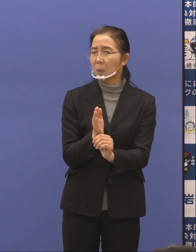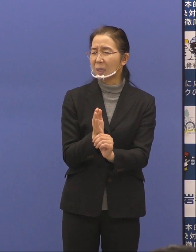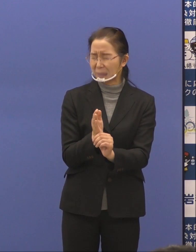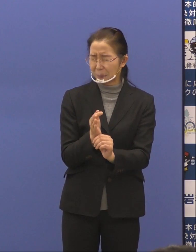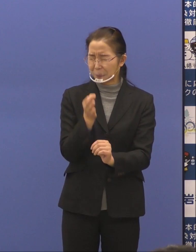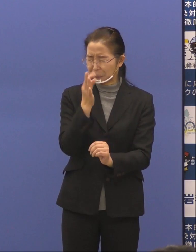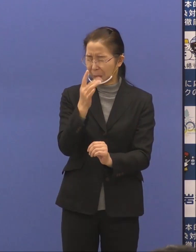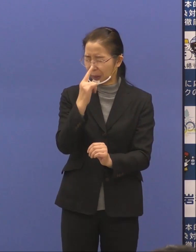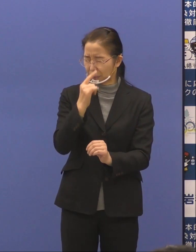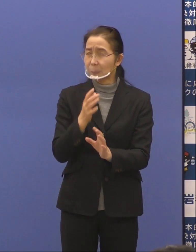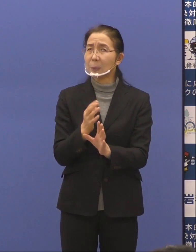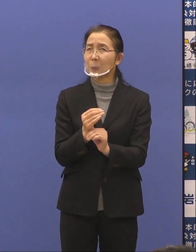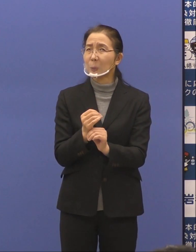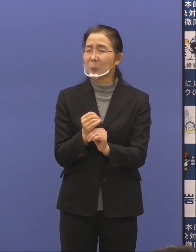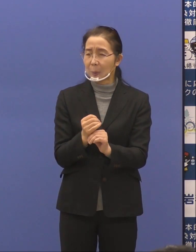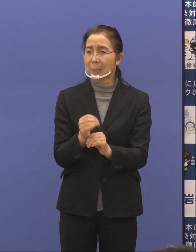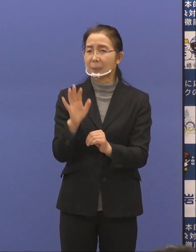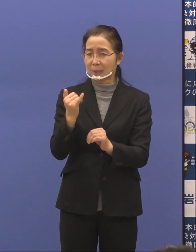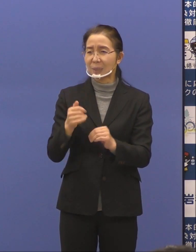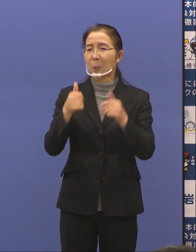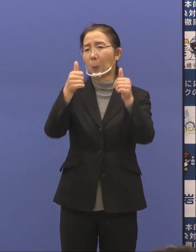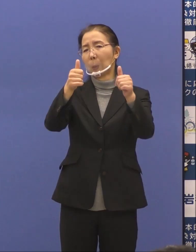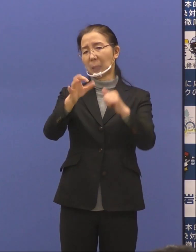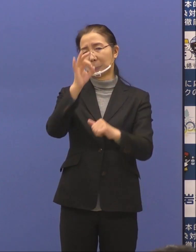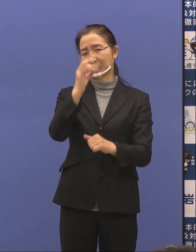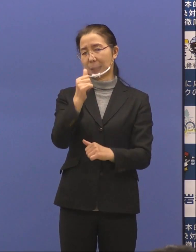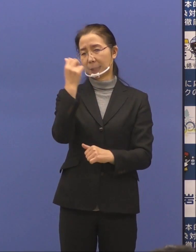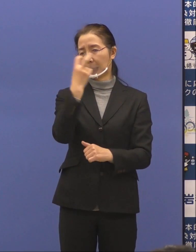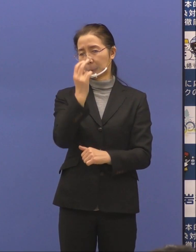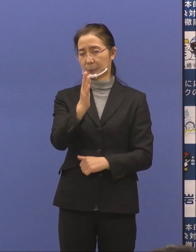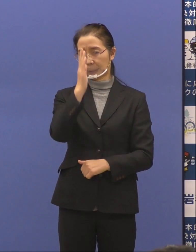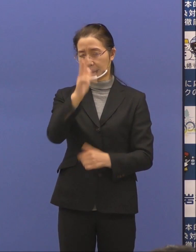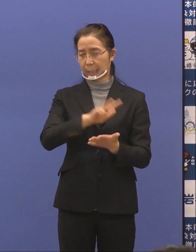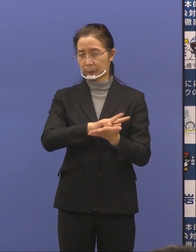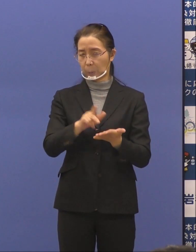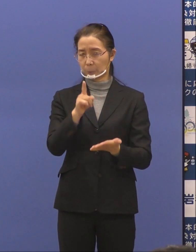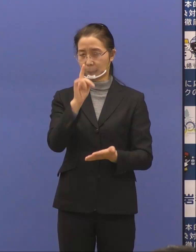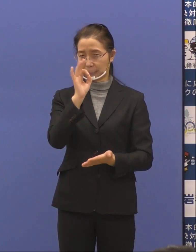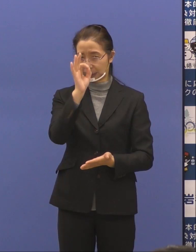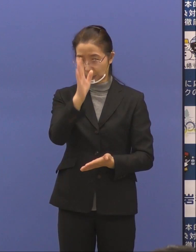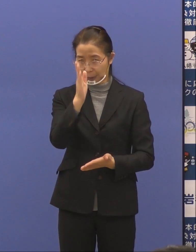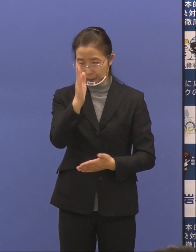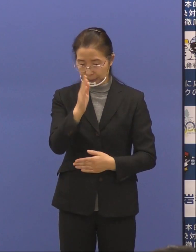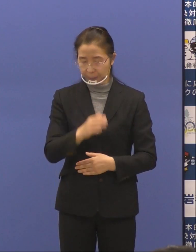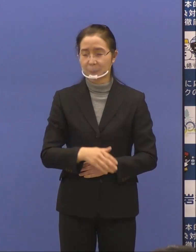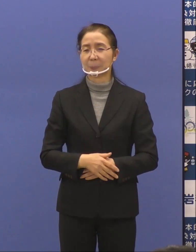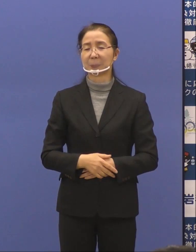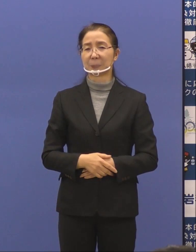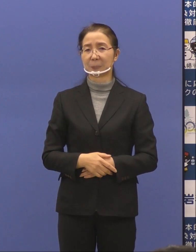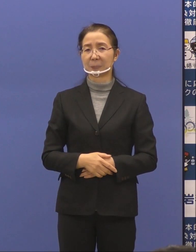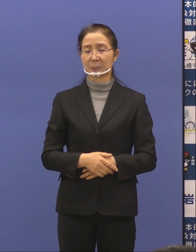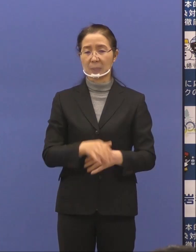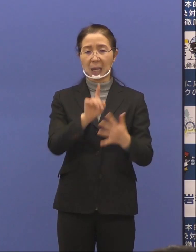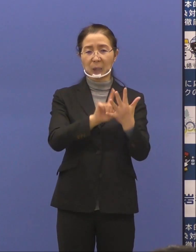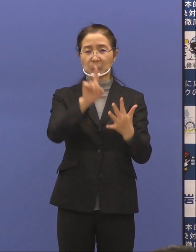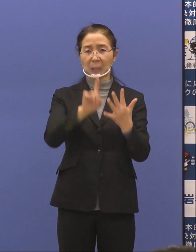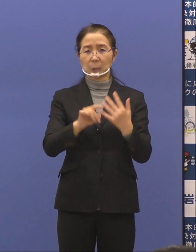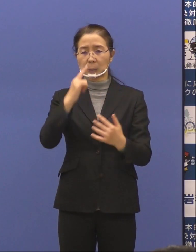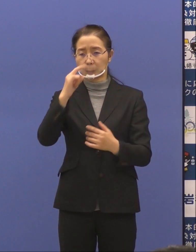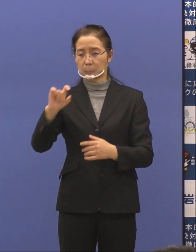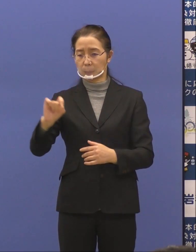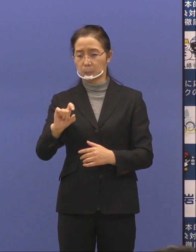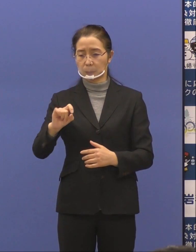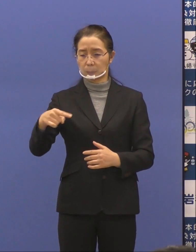し訳ないが、あそこは県のホームページとか資料があるので、グラフが上に向いた